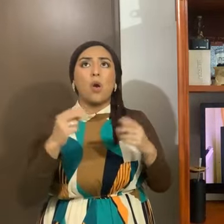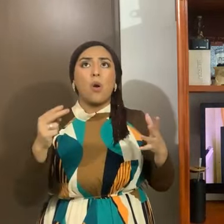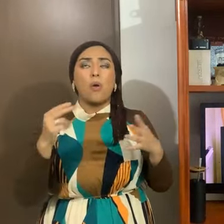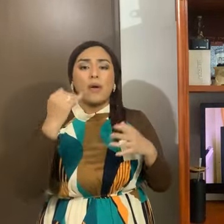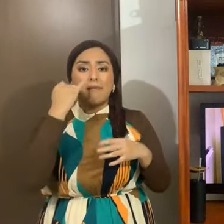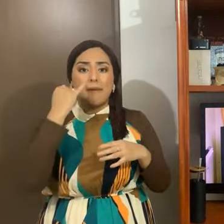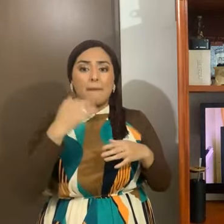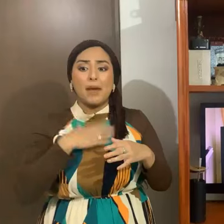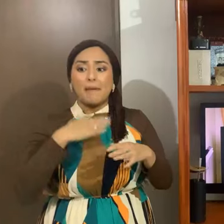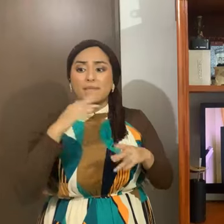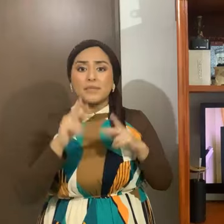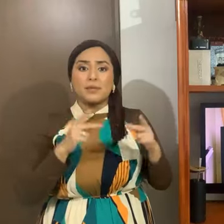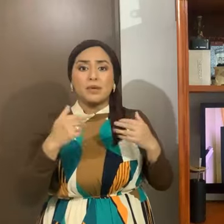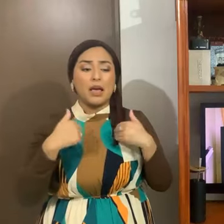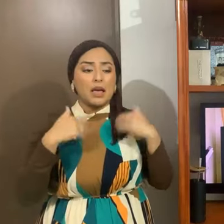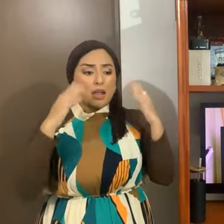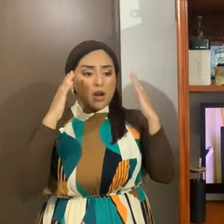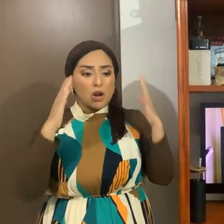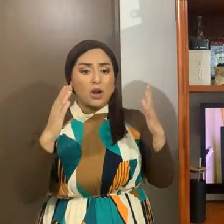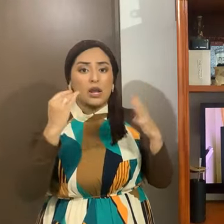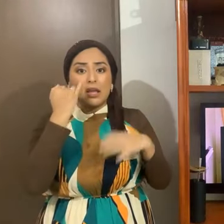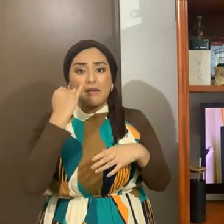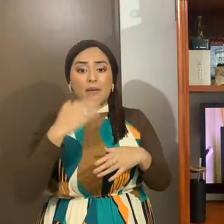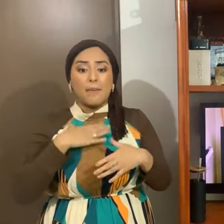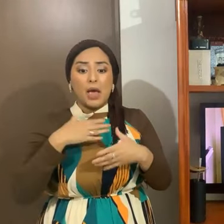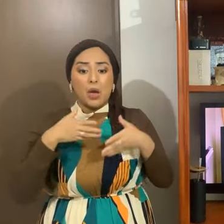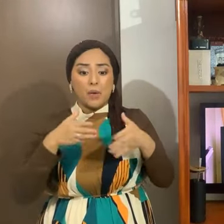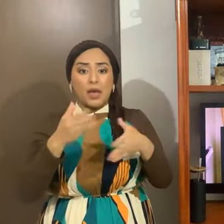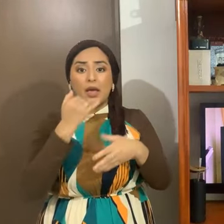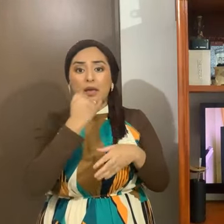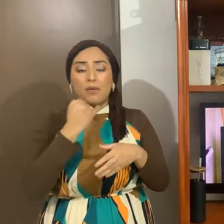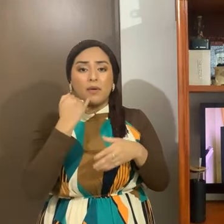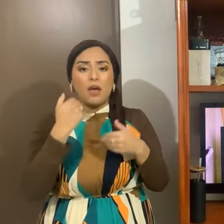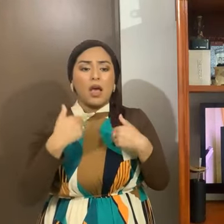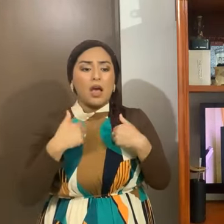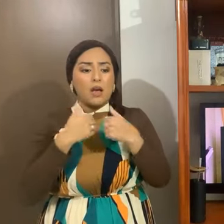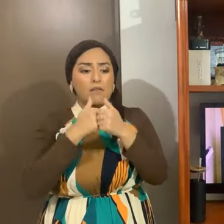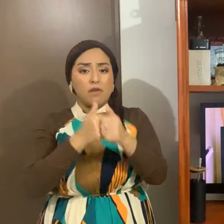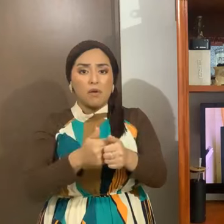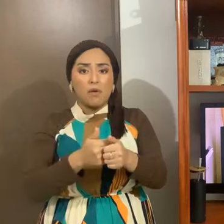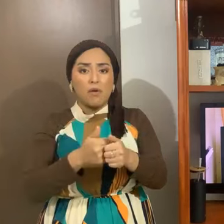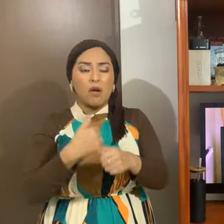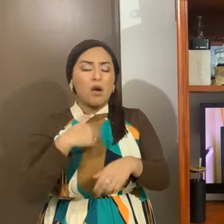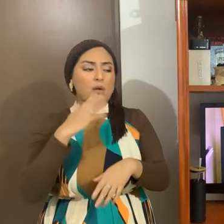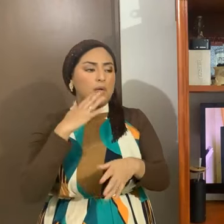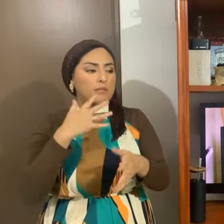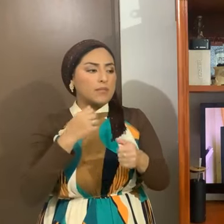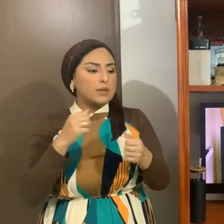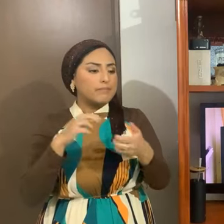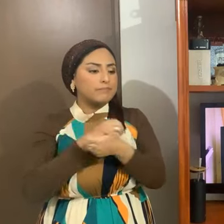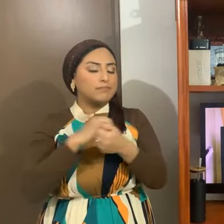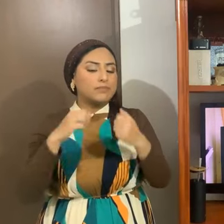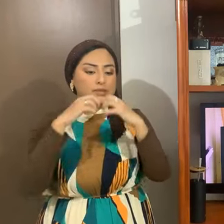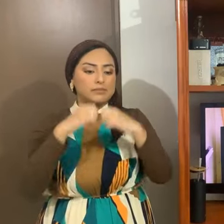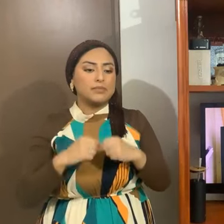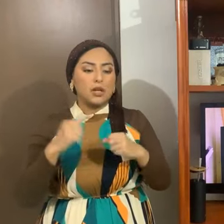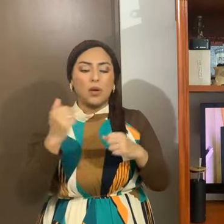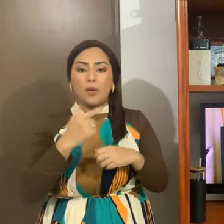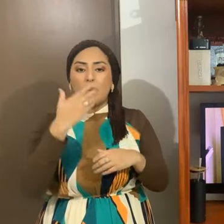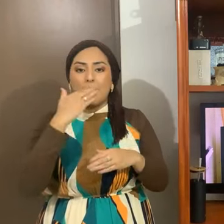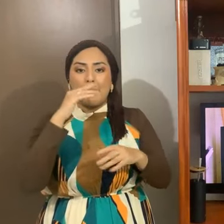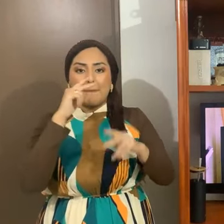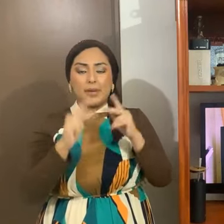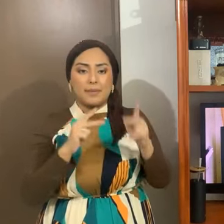si me hubiera oído mi pueblo, si en mis caminos hubiera andado Israel. En un momento habría yo derribado a sus